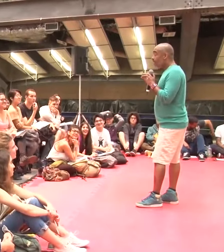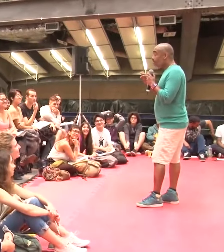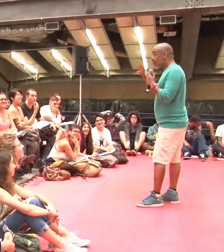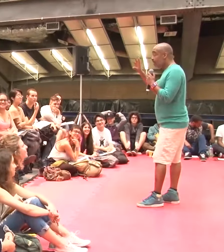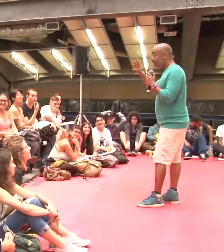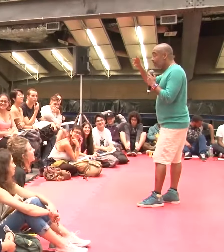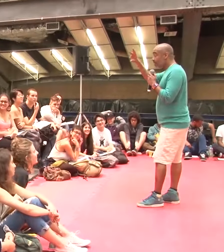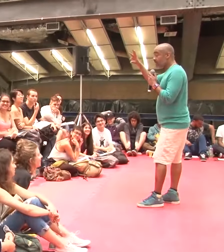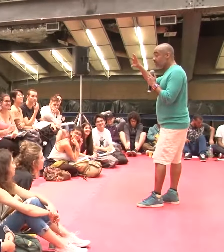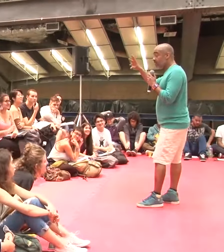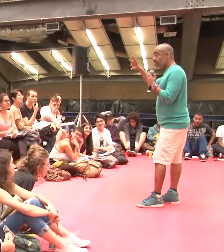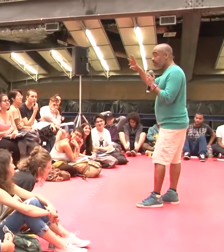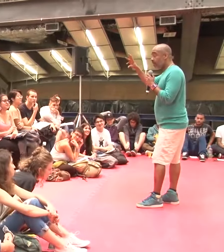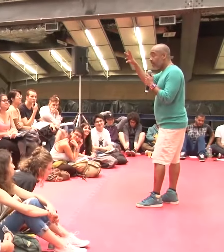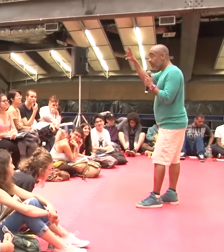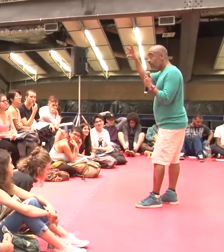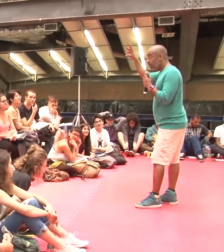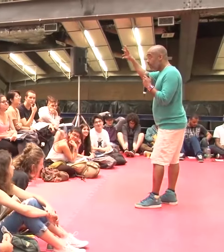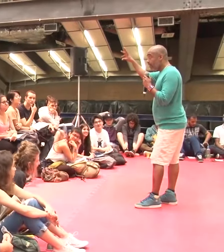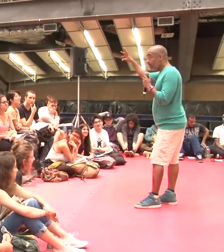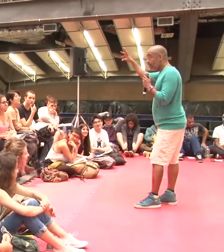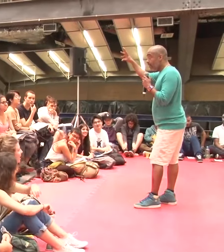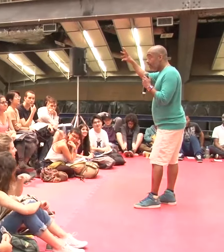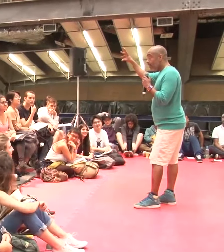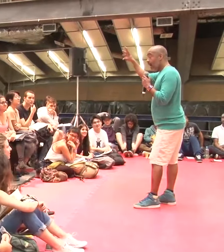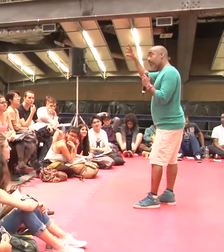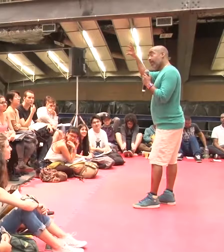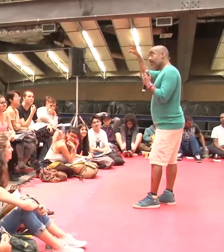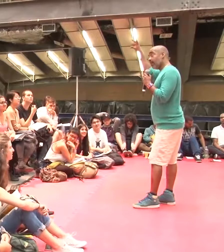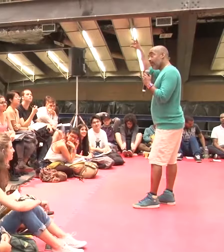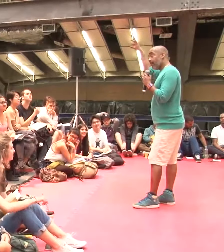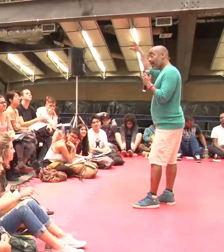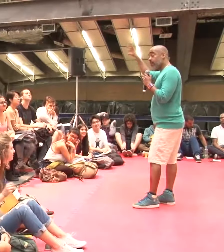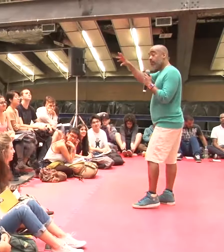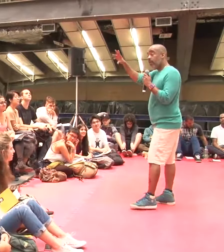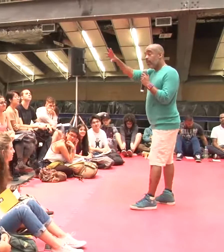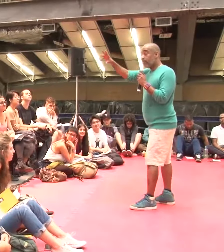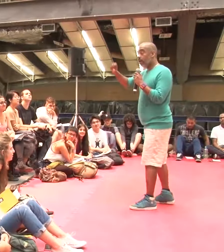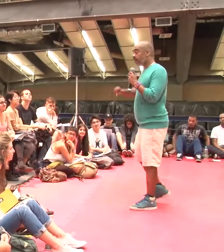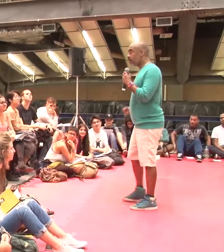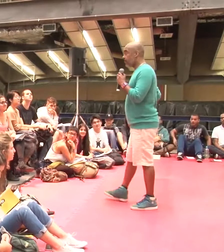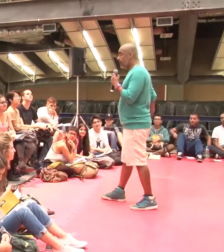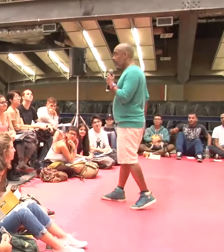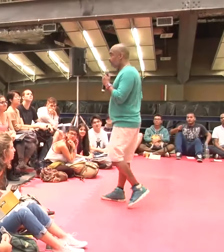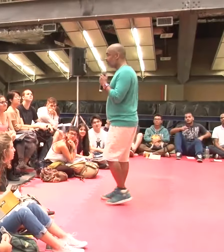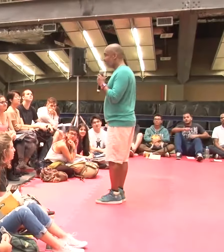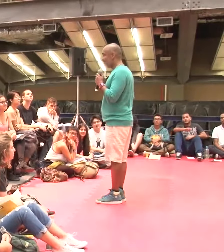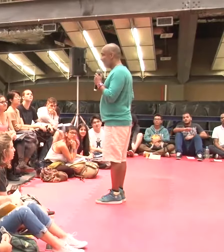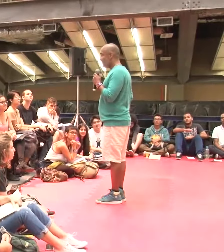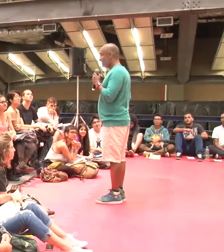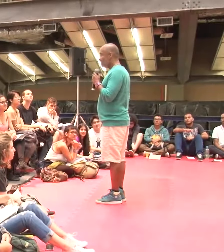Essa, resumidamente, ilustrativamente, é a história de Luizinha, a burguesinha do bairro Alto, e Jorge do Primo